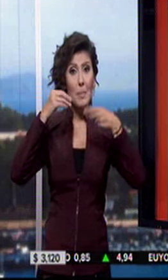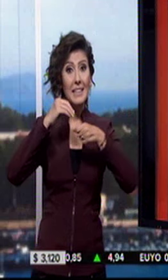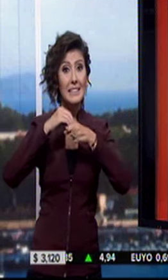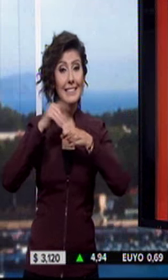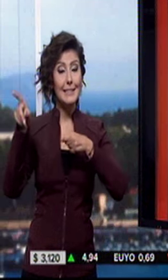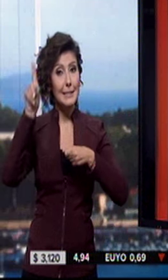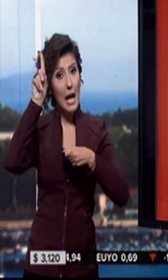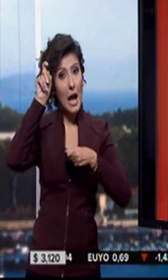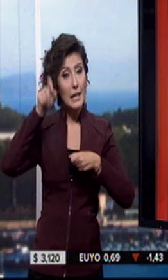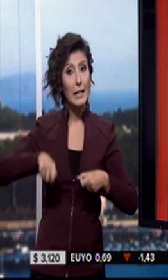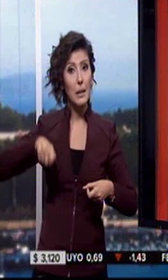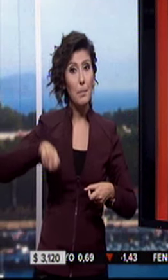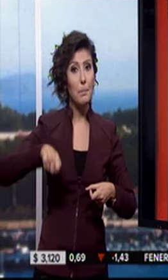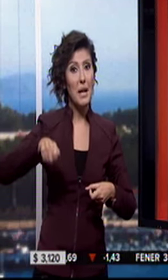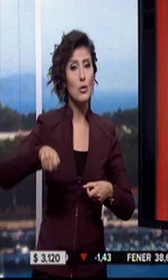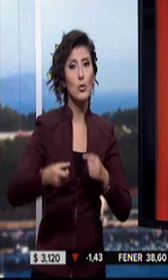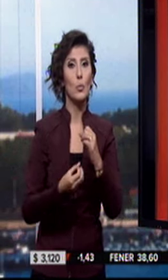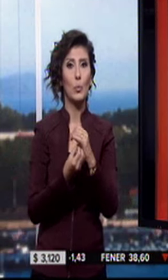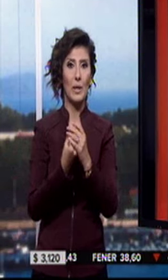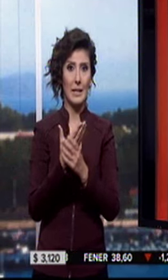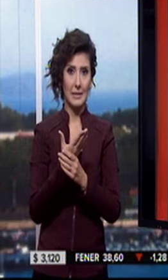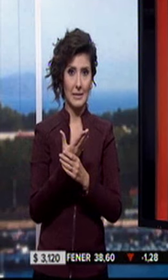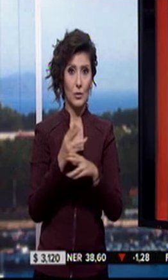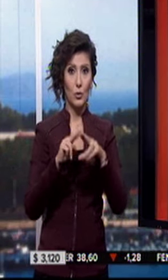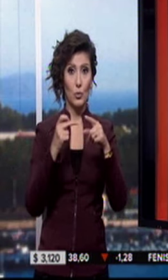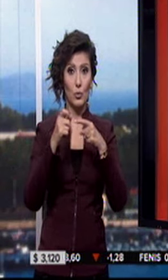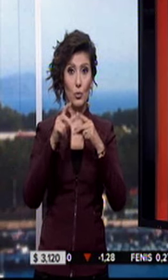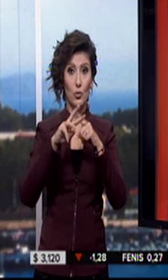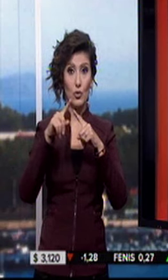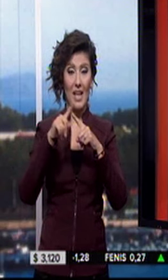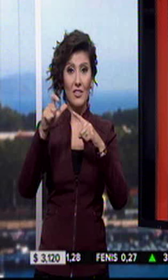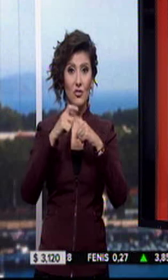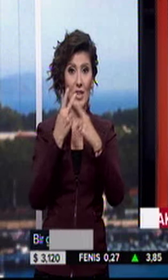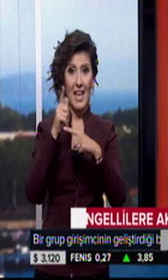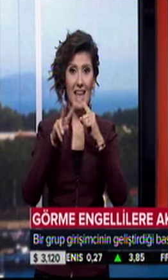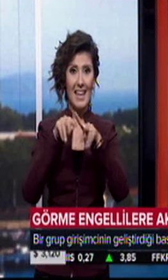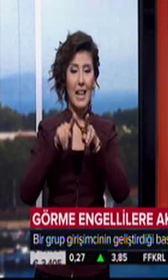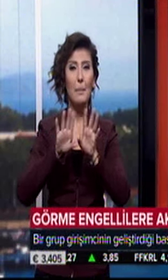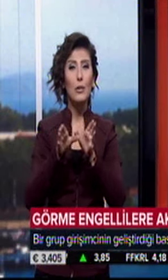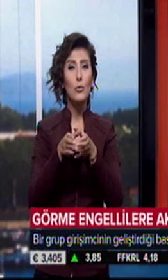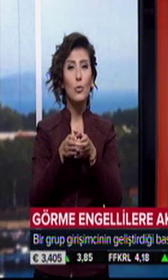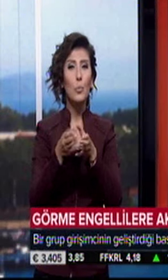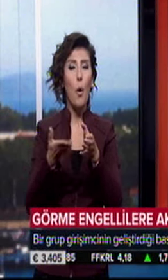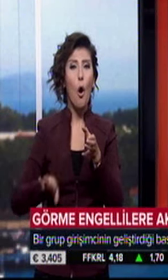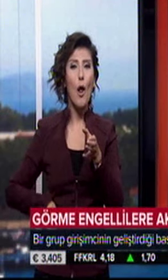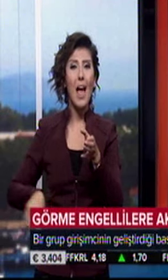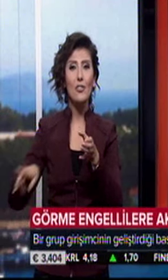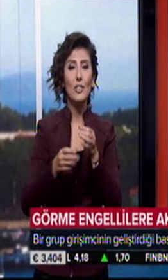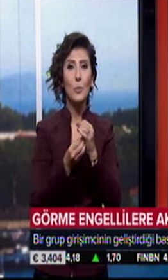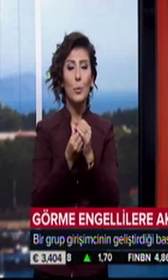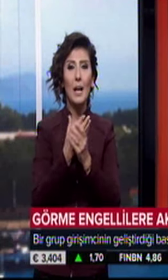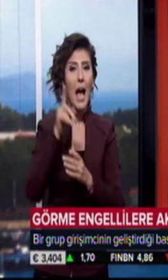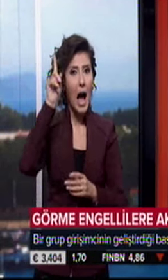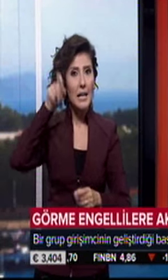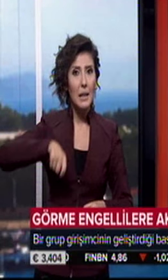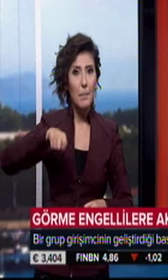Görme engelliler için akıllı baston üretildi. Kürşat Ceylan ve bir grup girişimci öğrencinin ürettiği akıllı baston